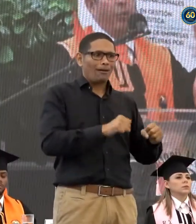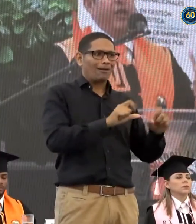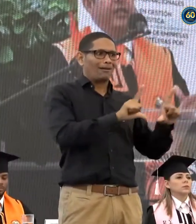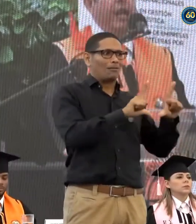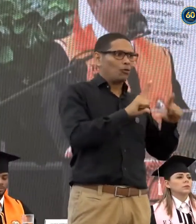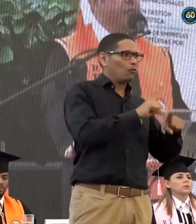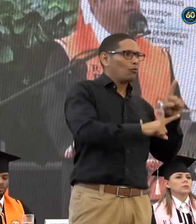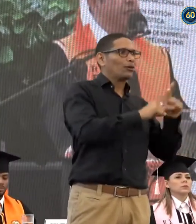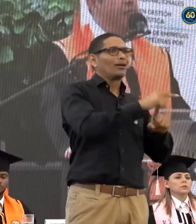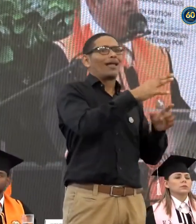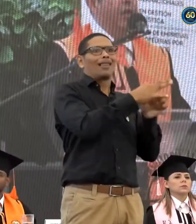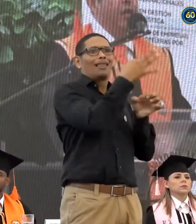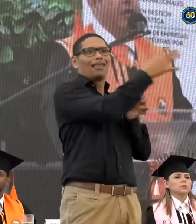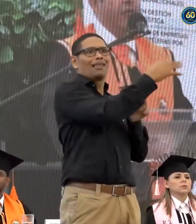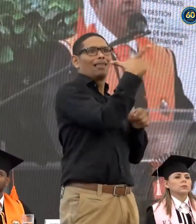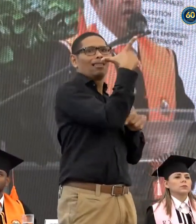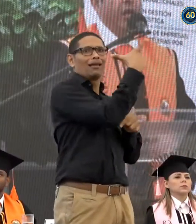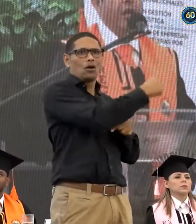estar